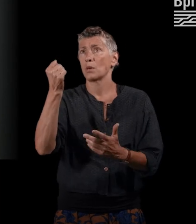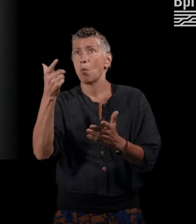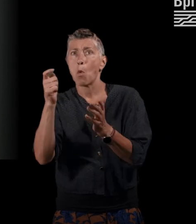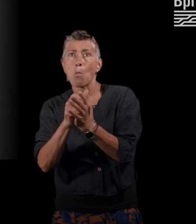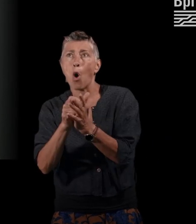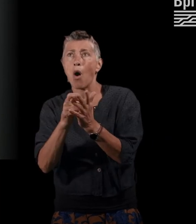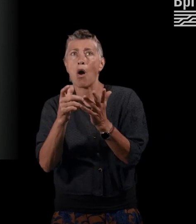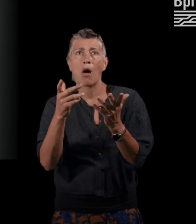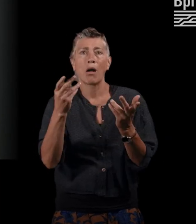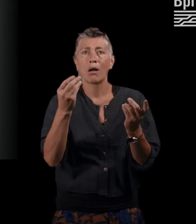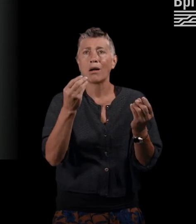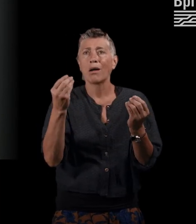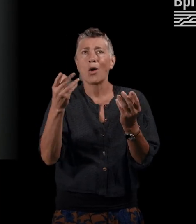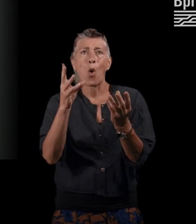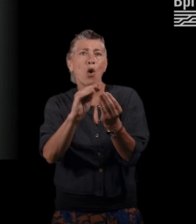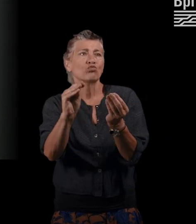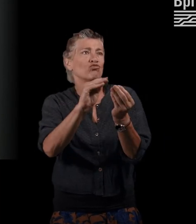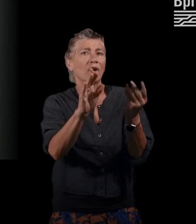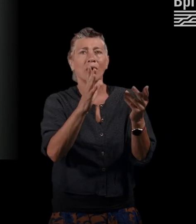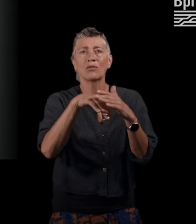moments ou ces objets urbains,